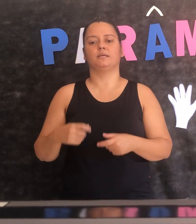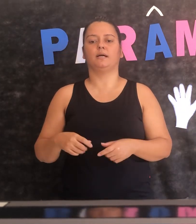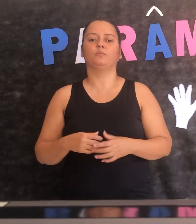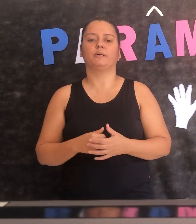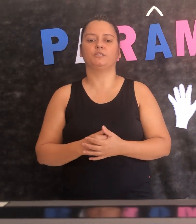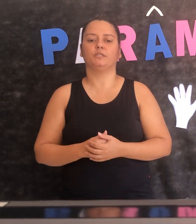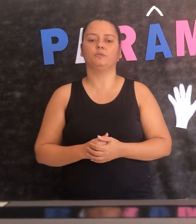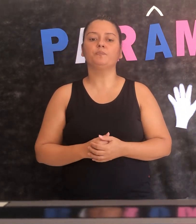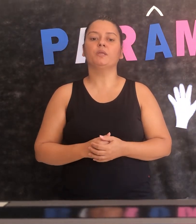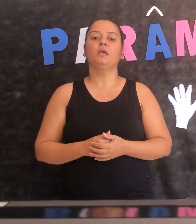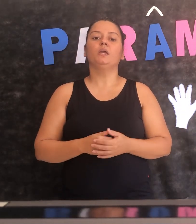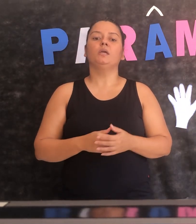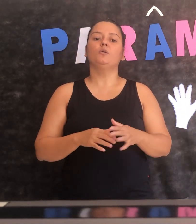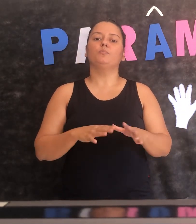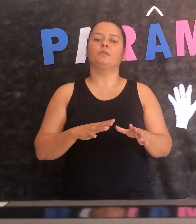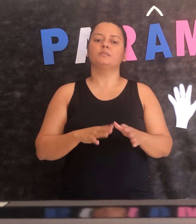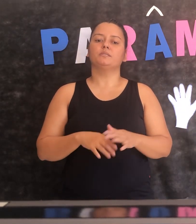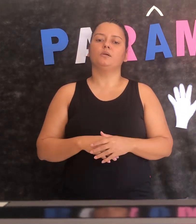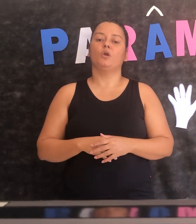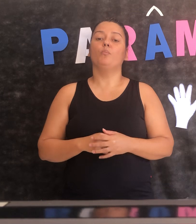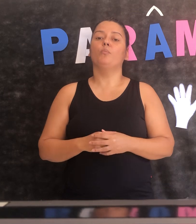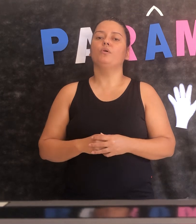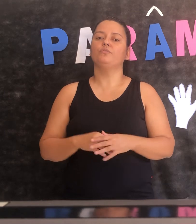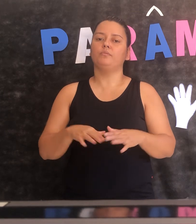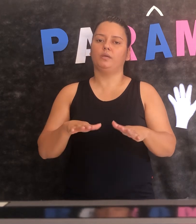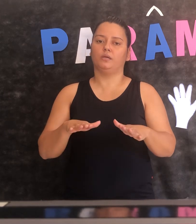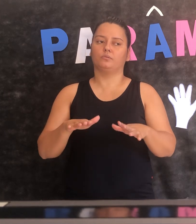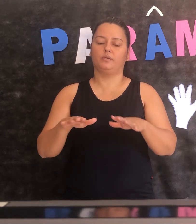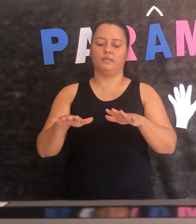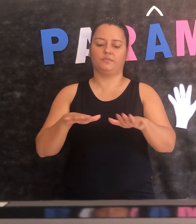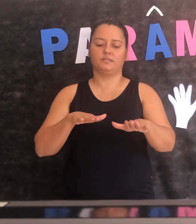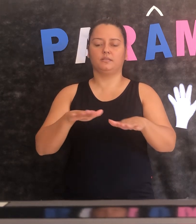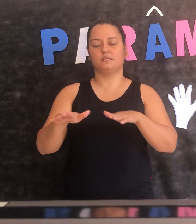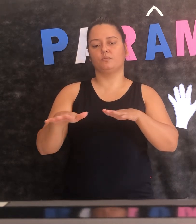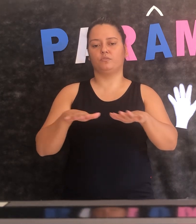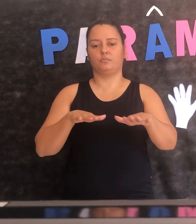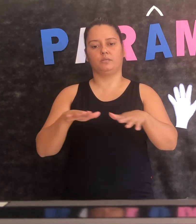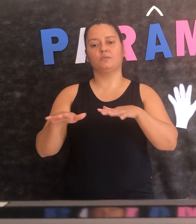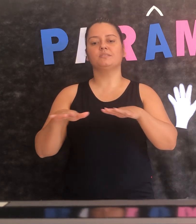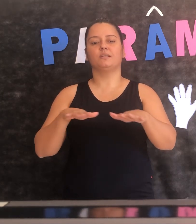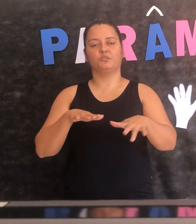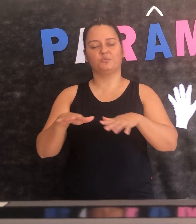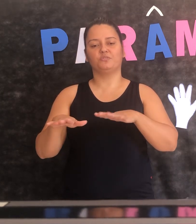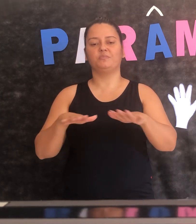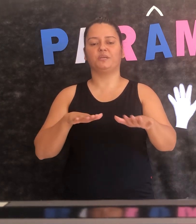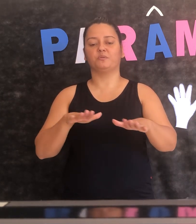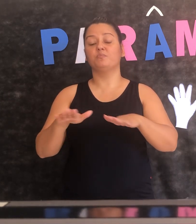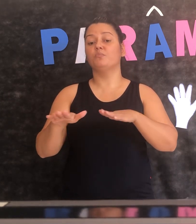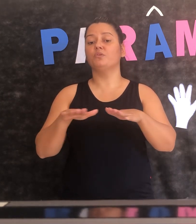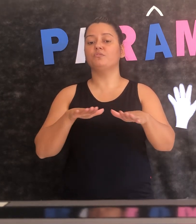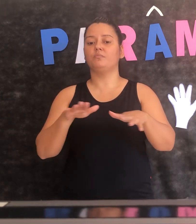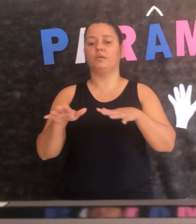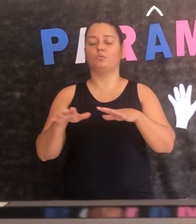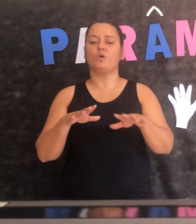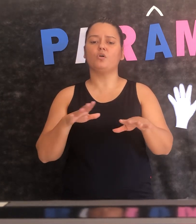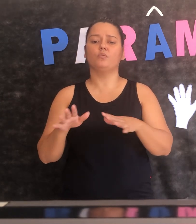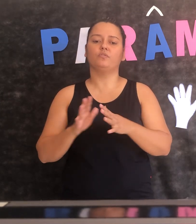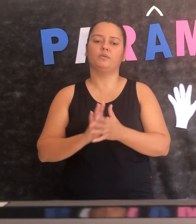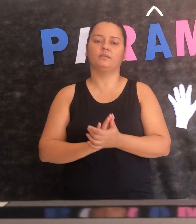realizado, partindo. E o terceiro é o movimento, ele fazendo esse movimento, e é o sinal de movimento. Movimento, qual que é o movimento desse